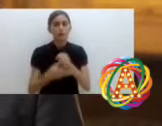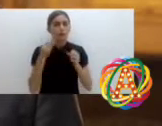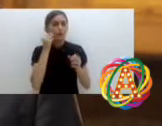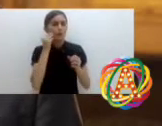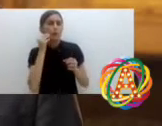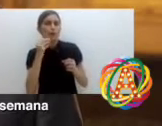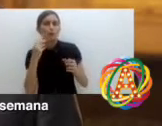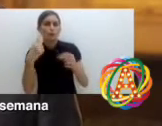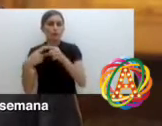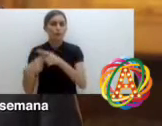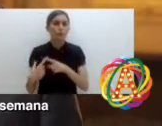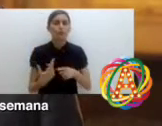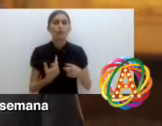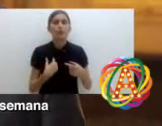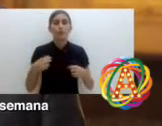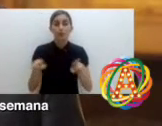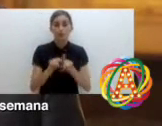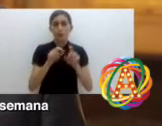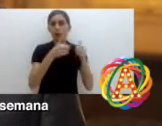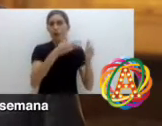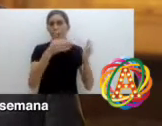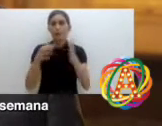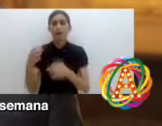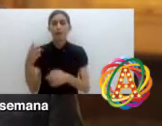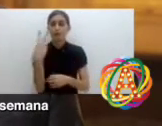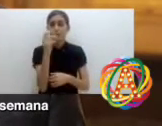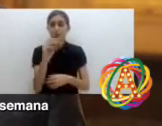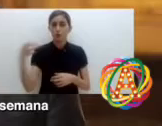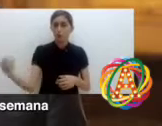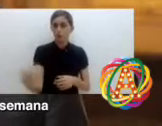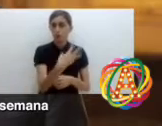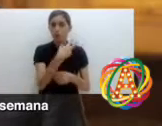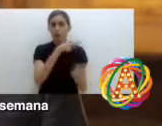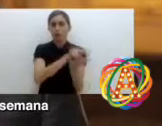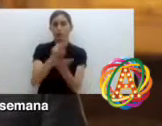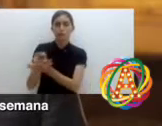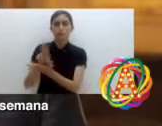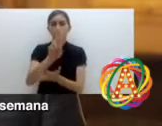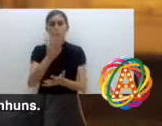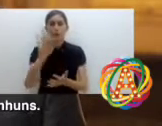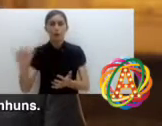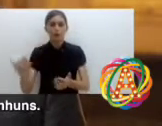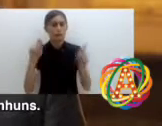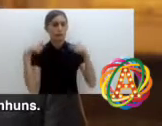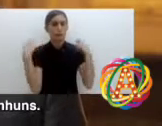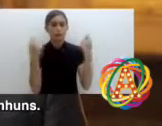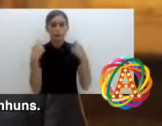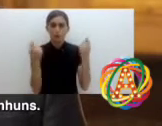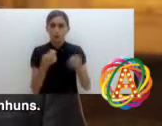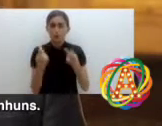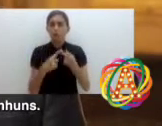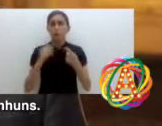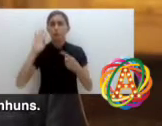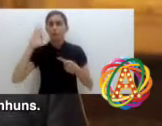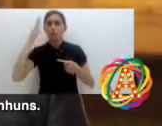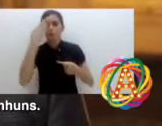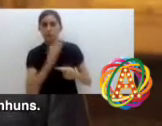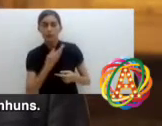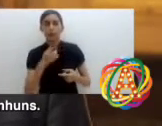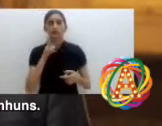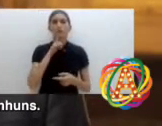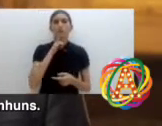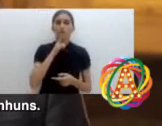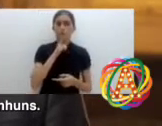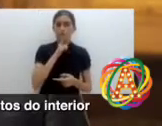no Agreste. Vamos abrir mais 30 novos leitos de UTI essa semana nos municípios de Caruaru,